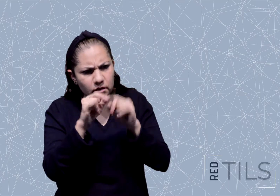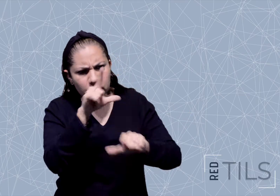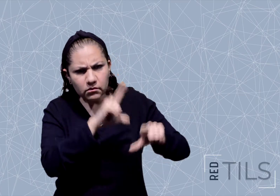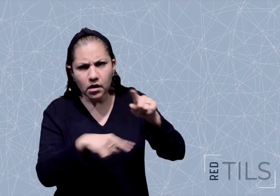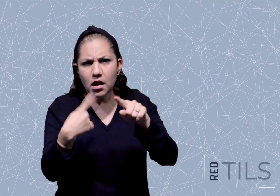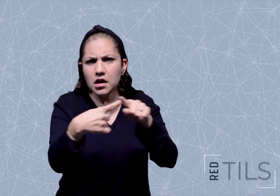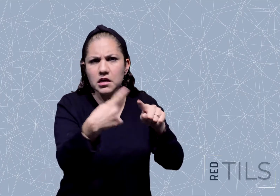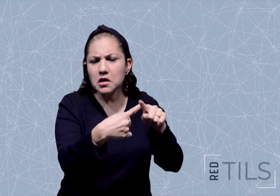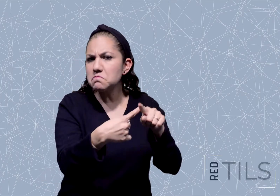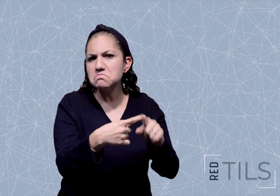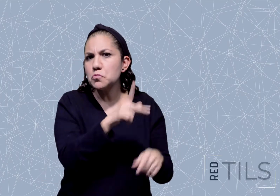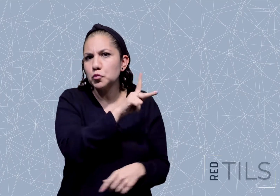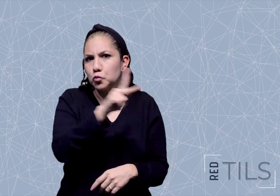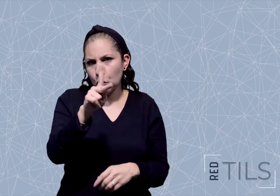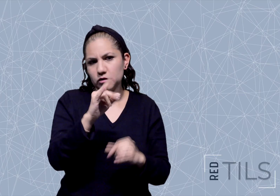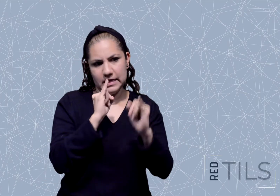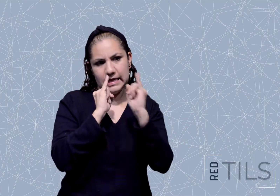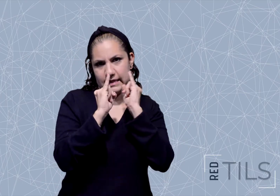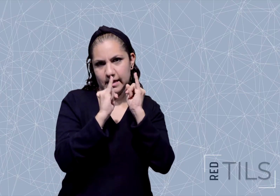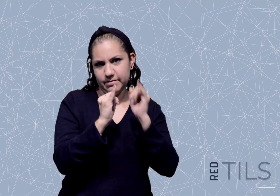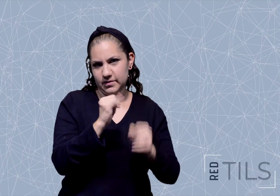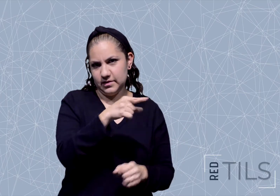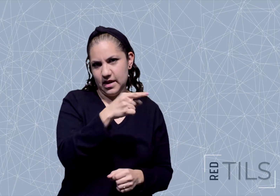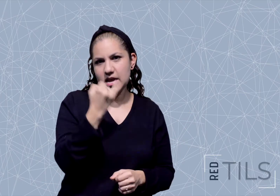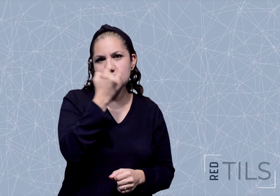los apoyaron para poder convertirse en miembros.